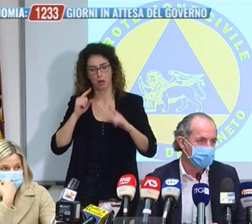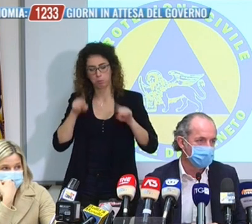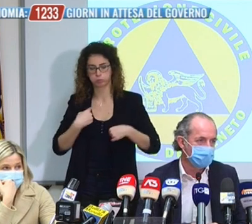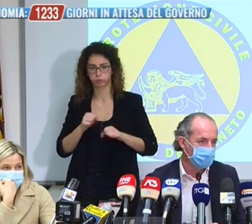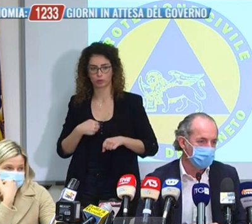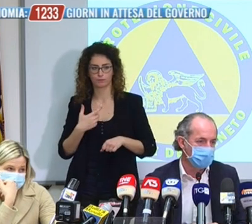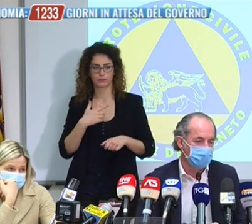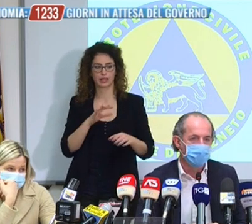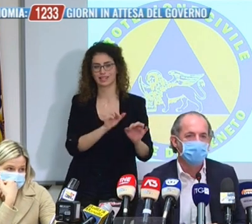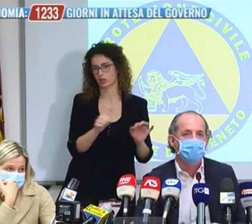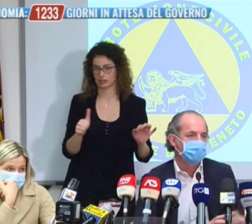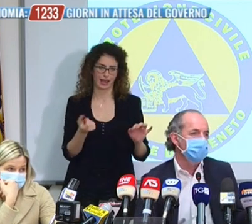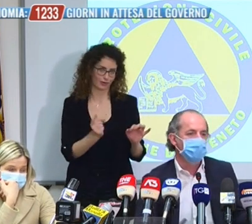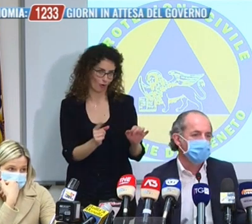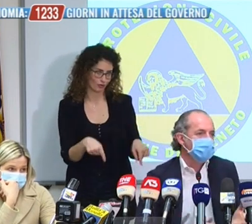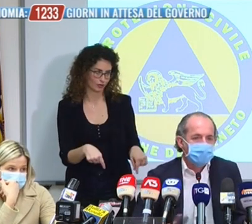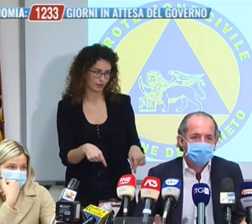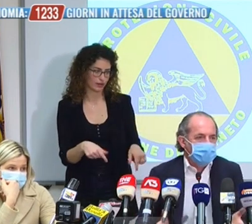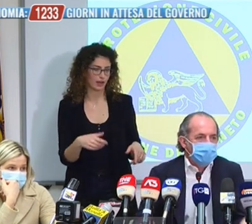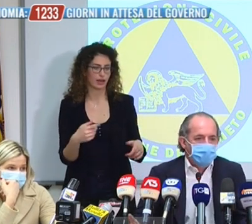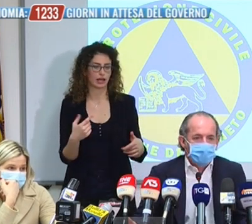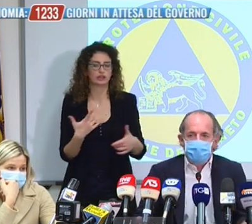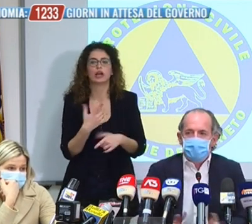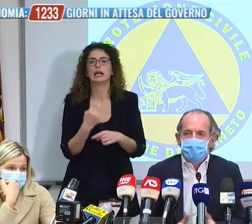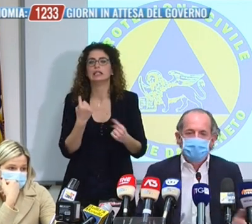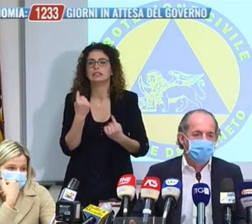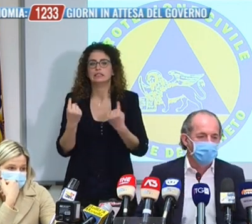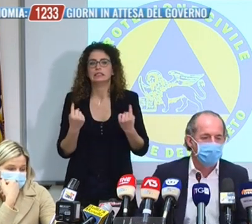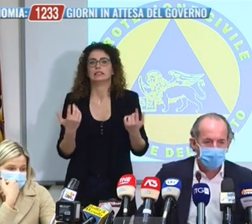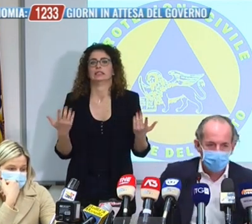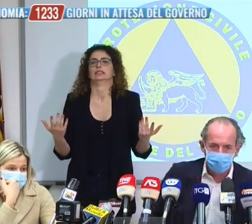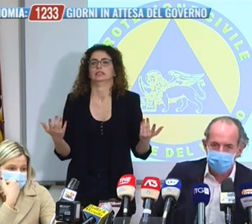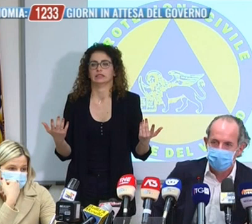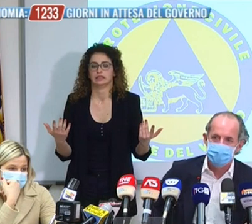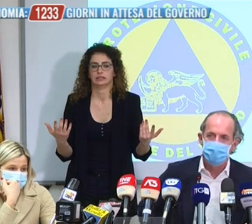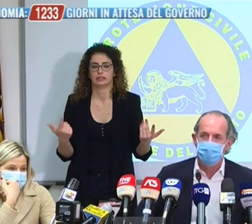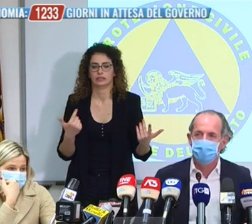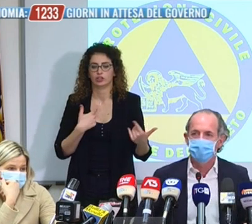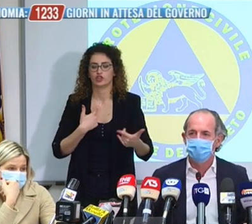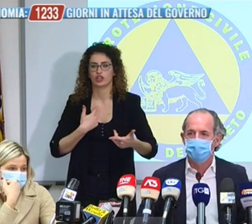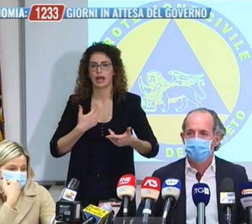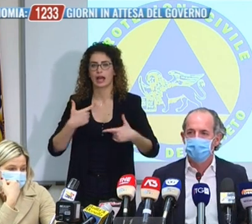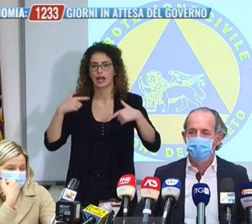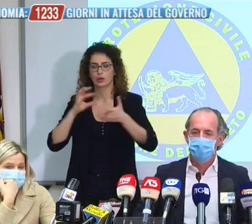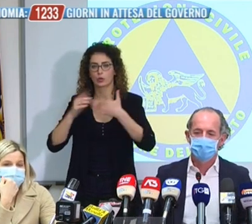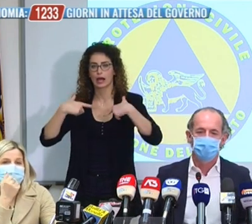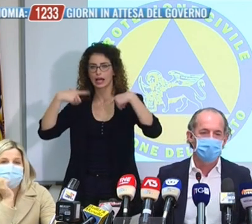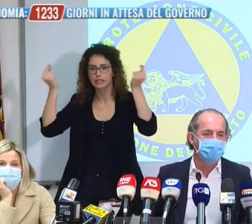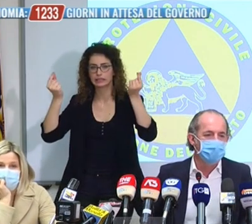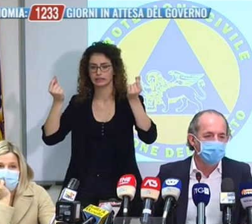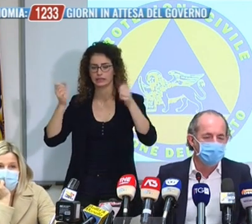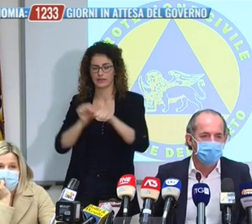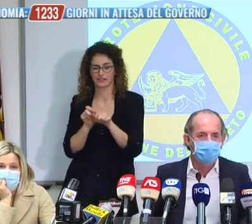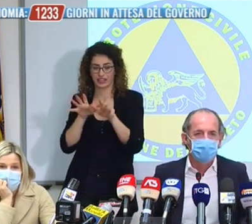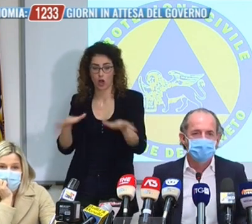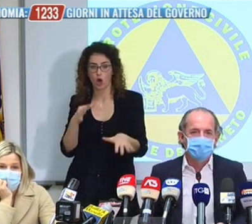che 0,6 per ora no, tranne casi estremi dove c'è l'infezione dilagante nell'asilo piuttosto che nella scuola